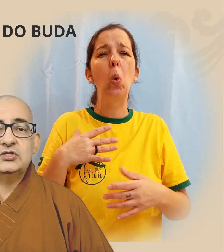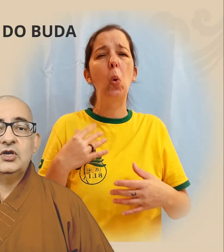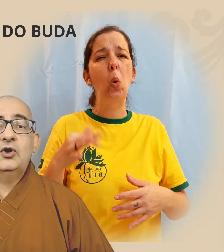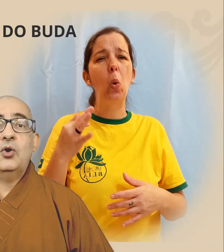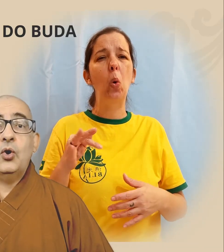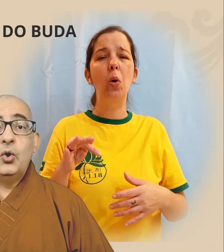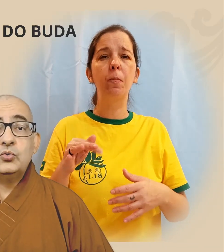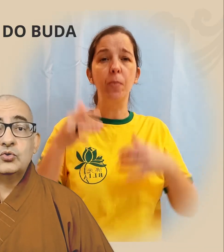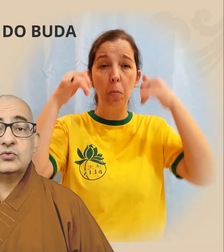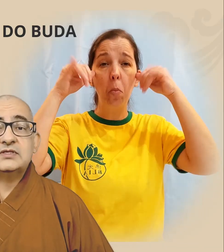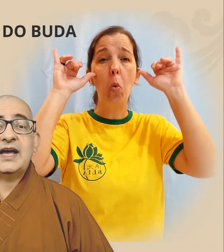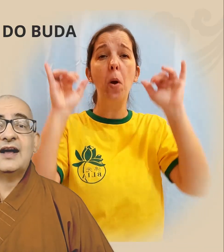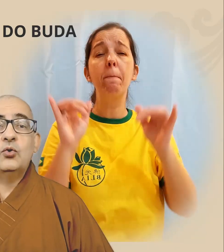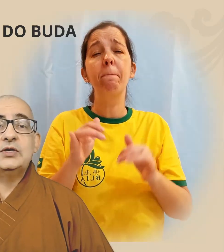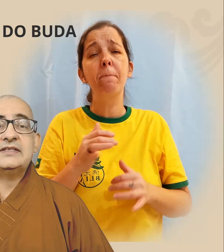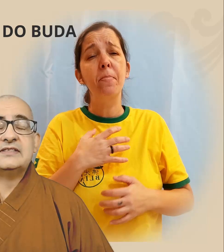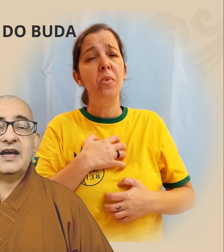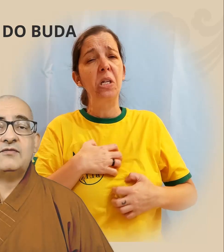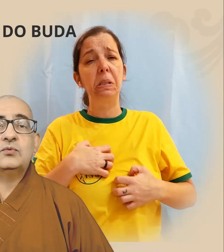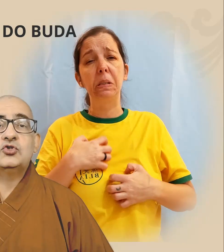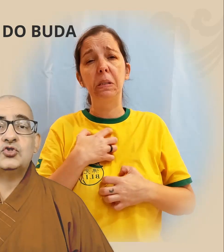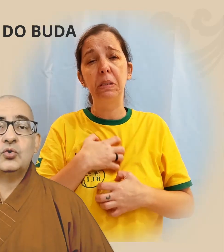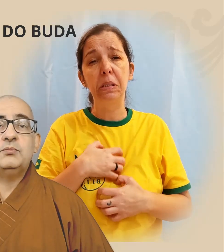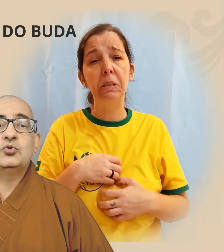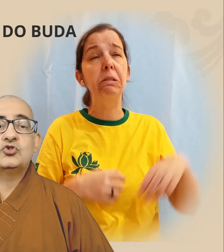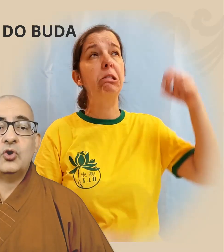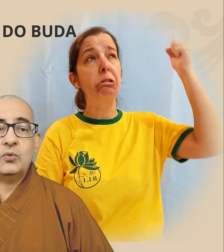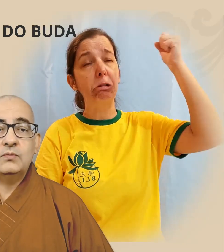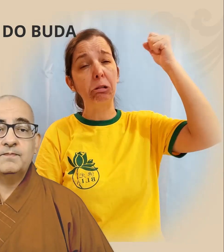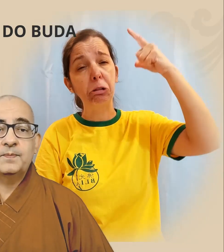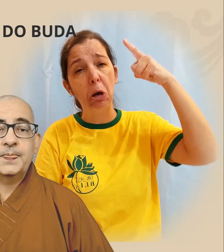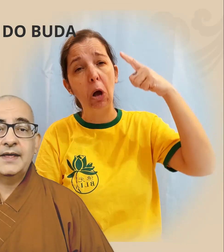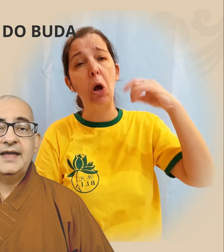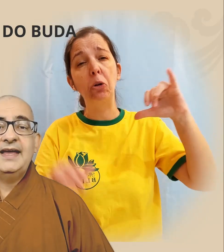partidos. Outros agonizavam sob o sol.